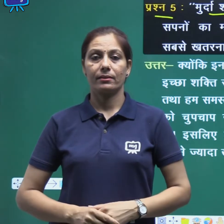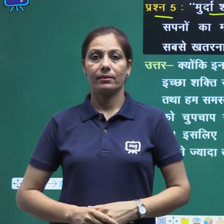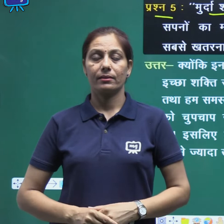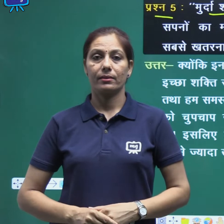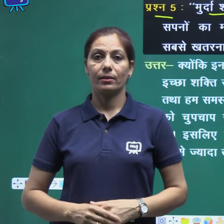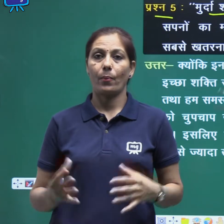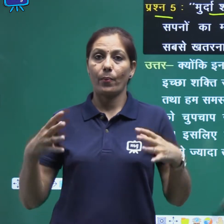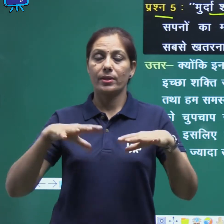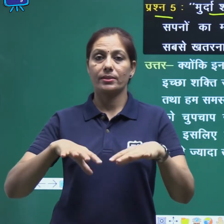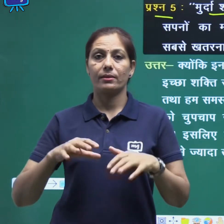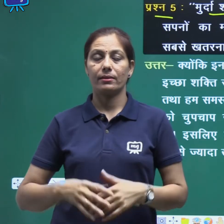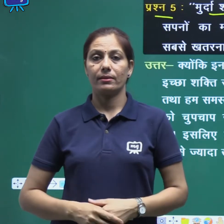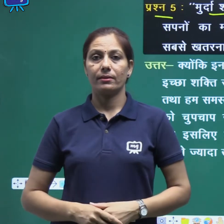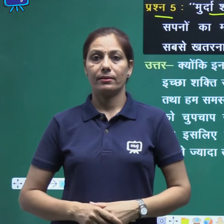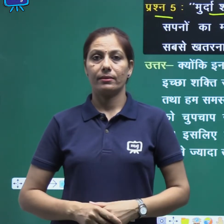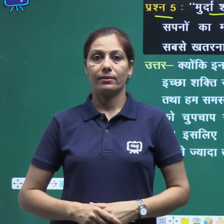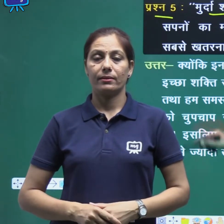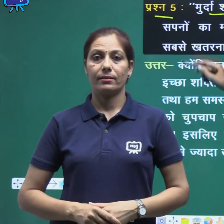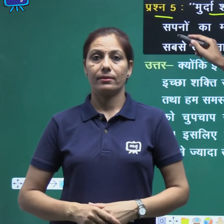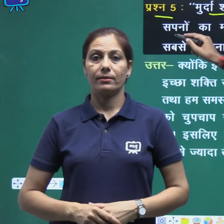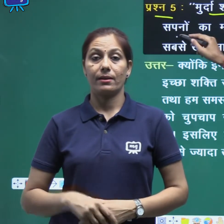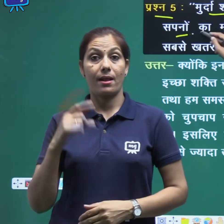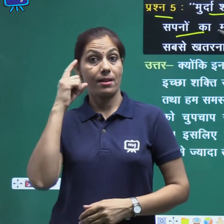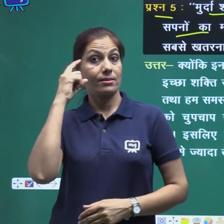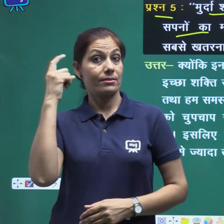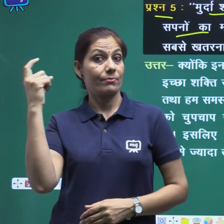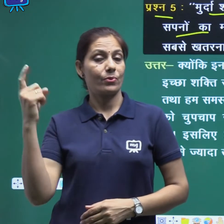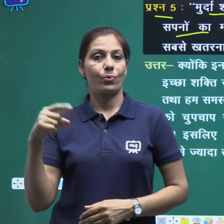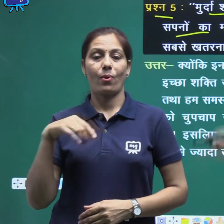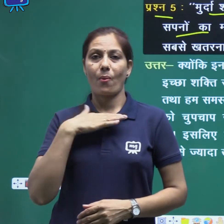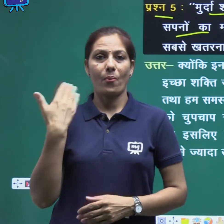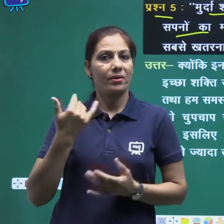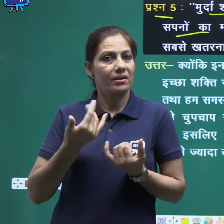भर जाना, सपनों का मर जाना,